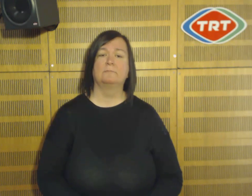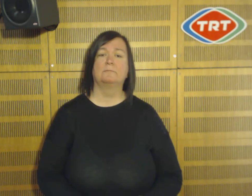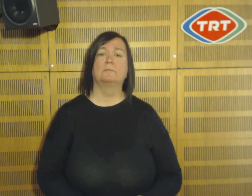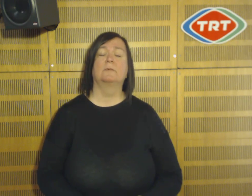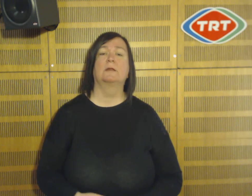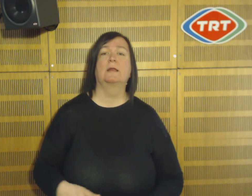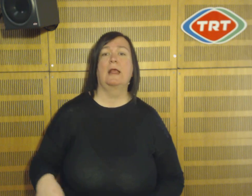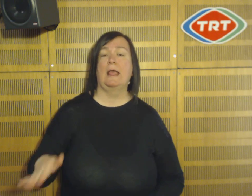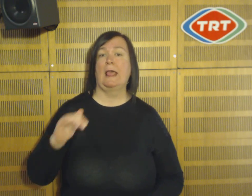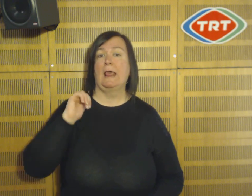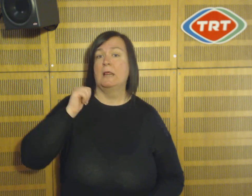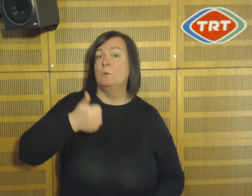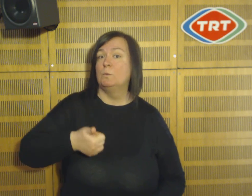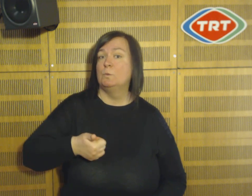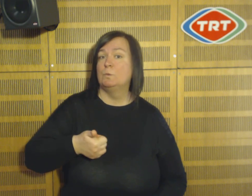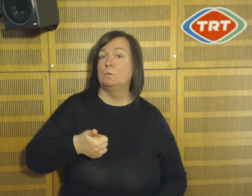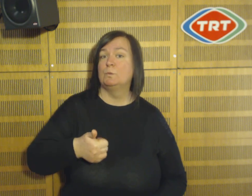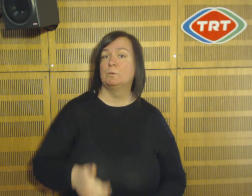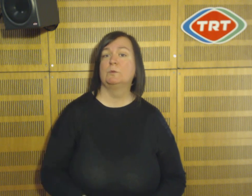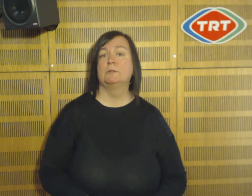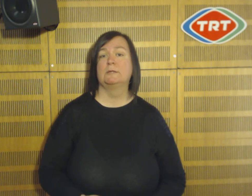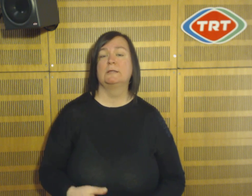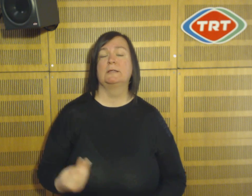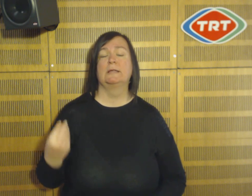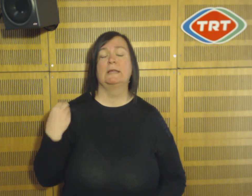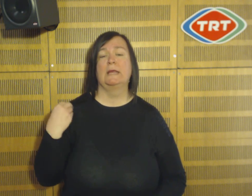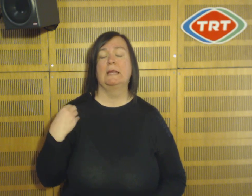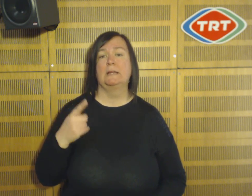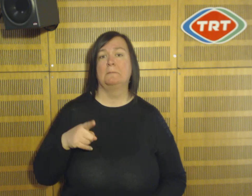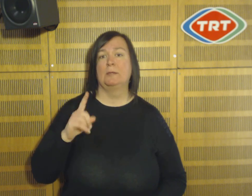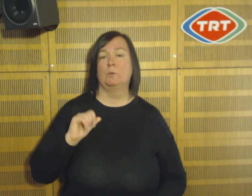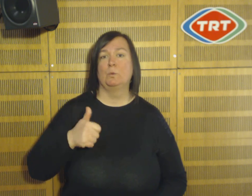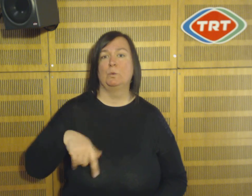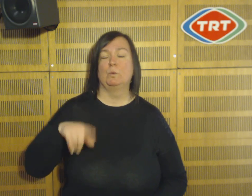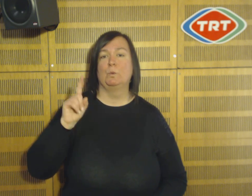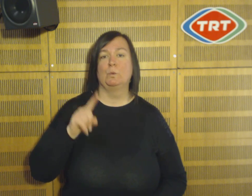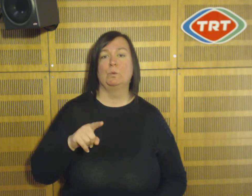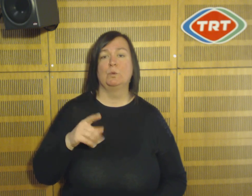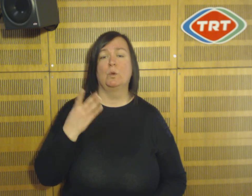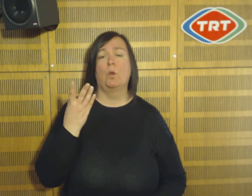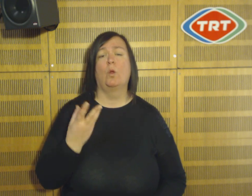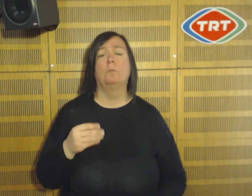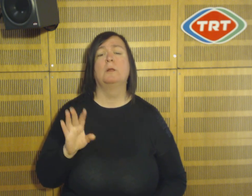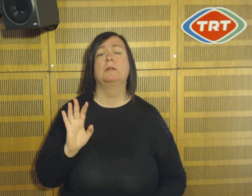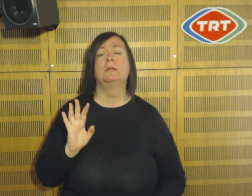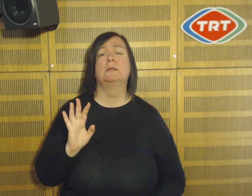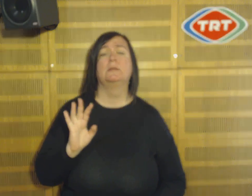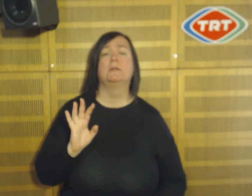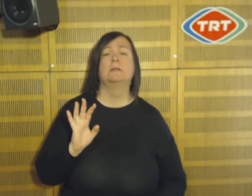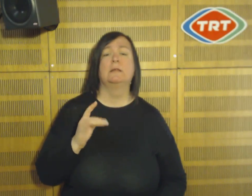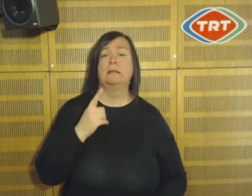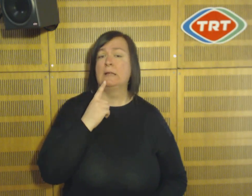her gün yeni bir gün olmadı dedin